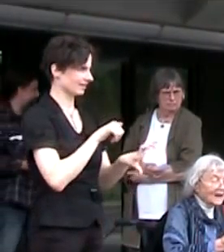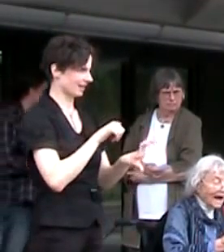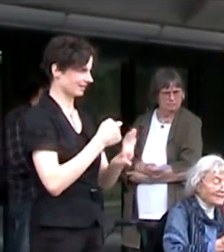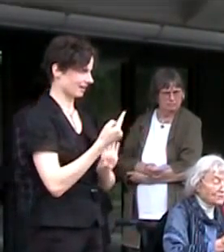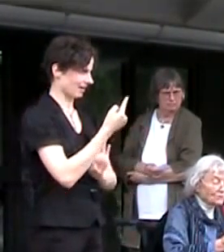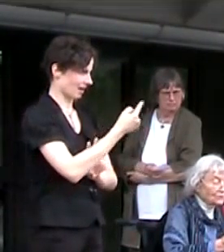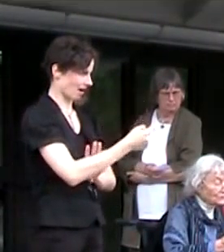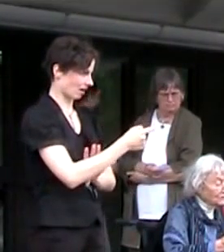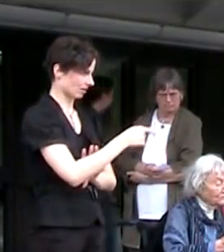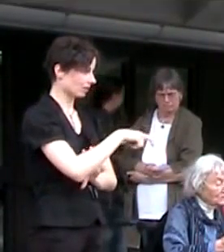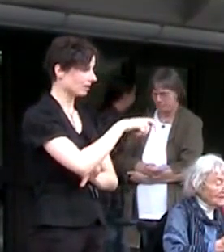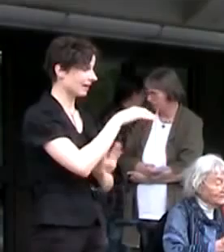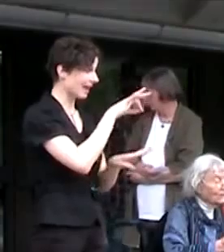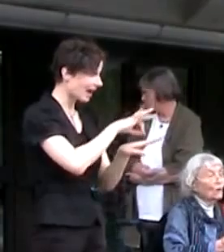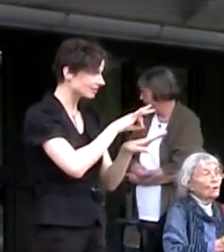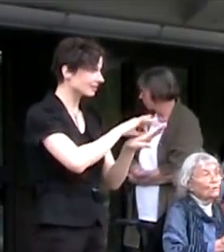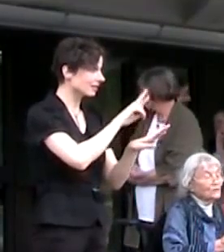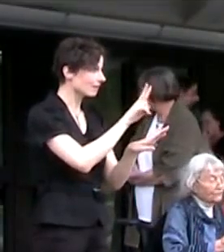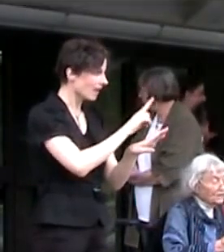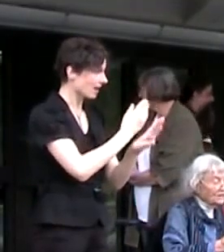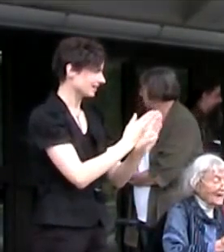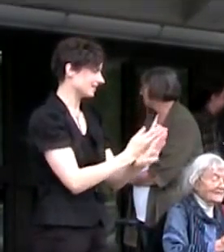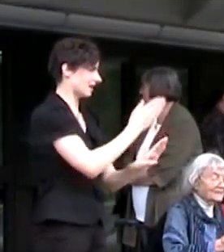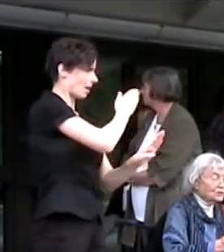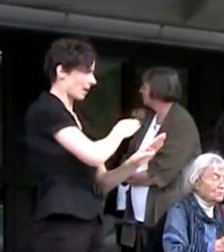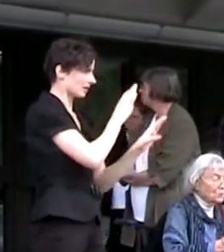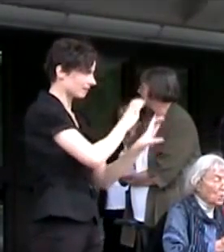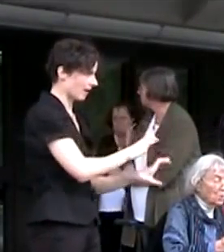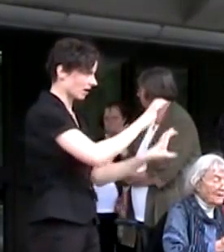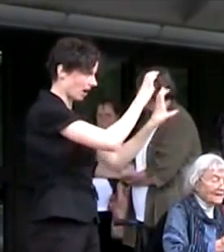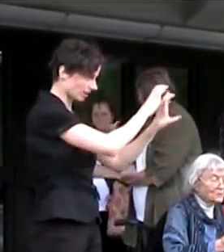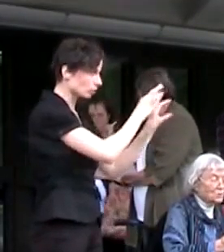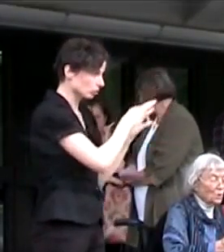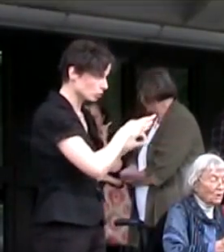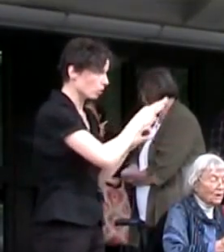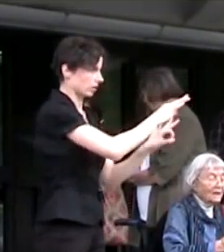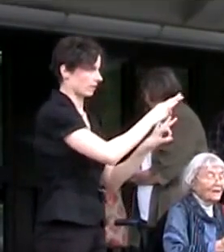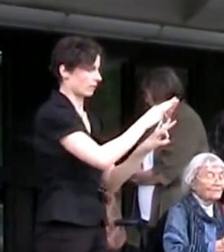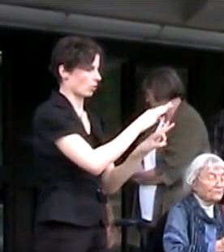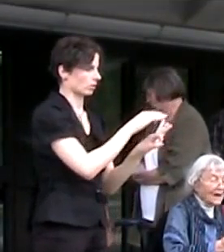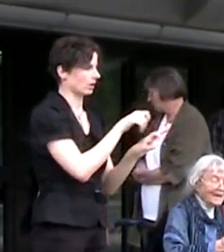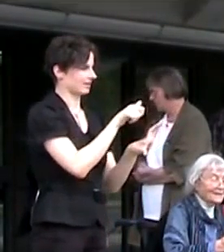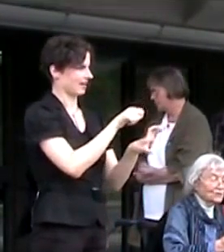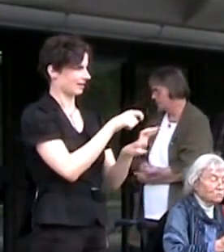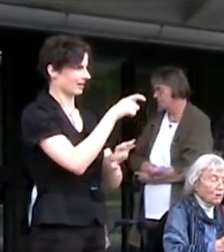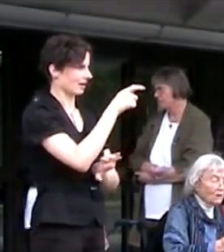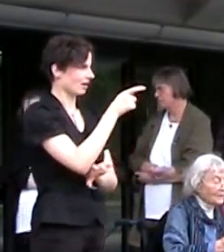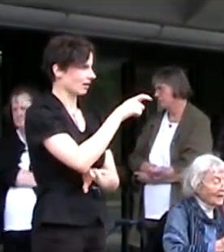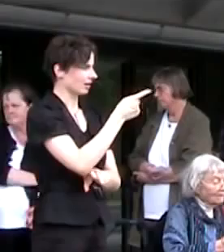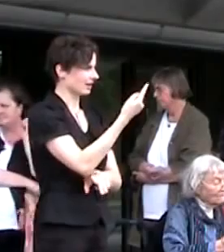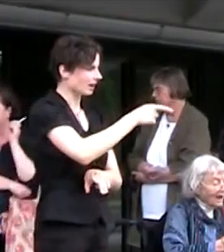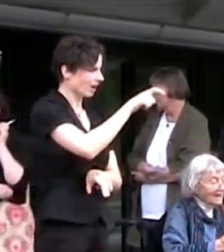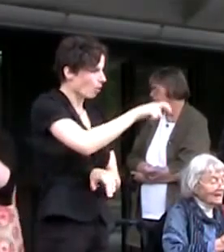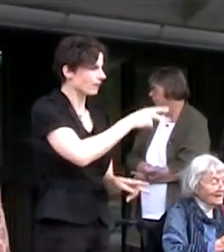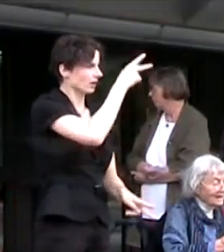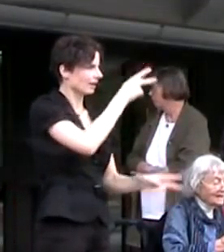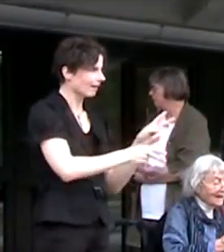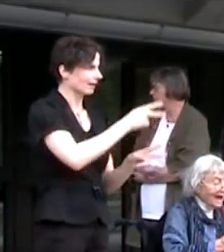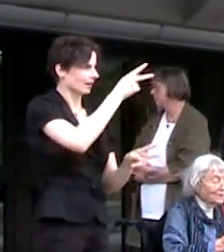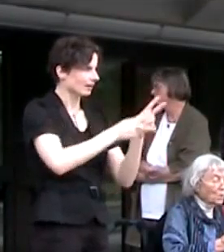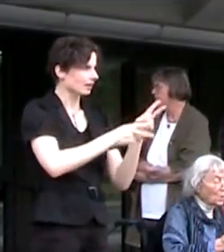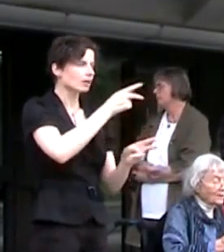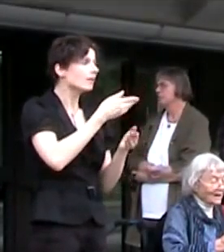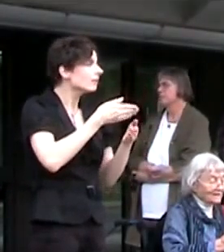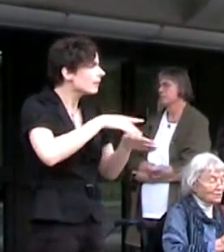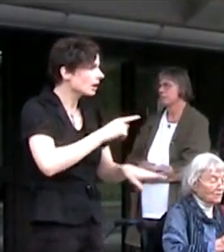die Vergasungen durchgeführt hatten, unter frenetischem Jubel der Zuhörer freigesprochen, weil ihnen